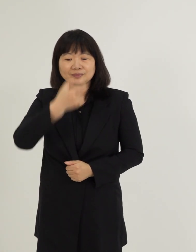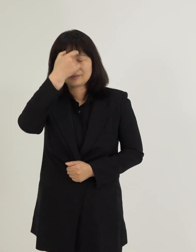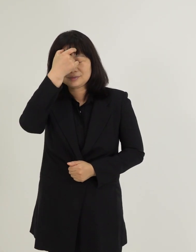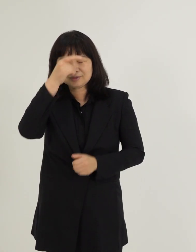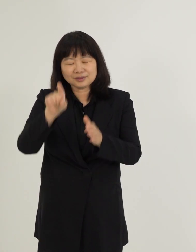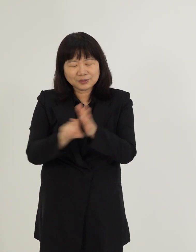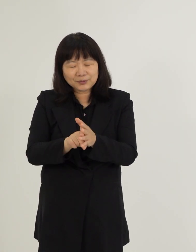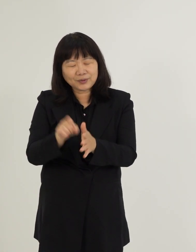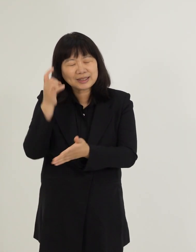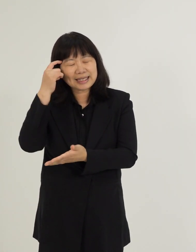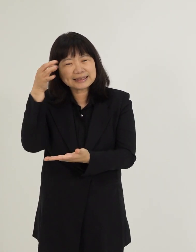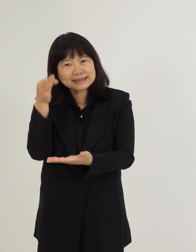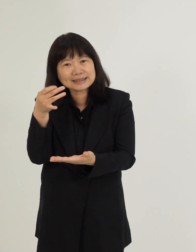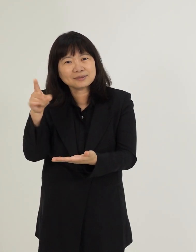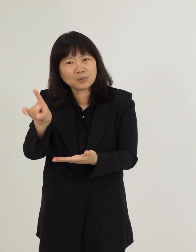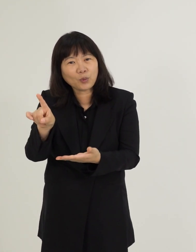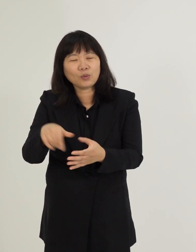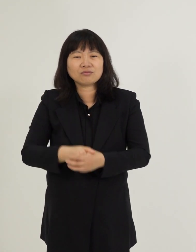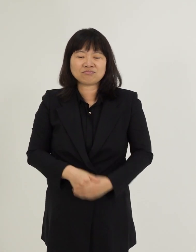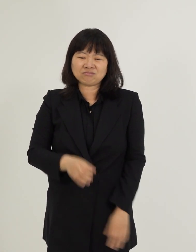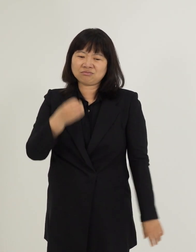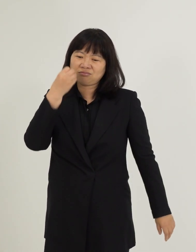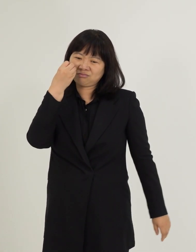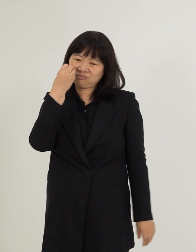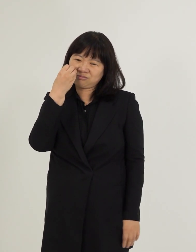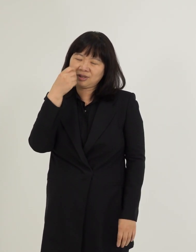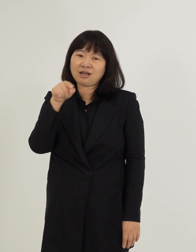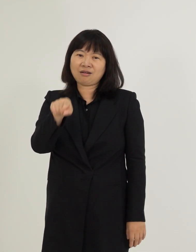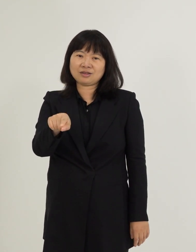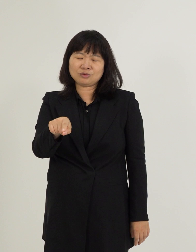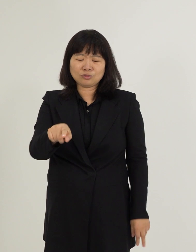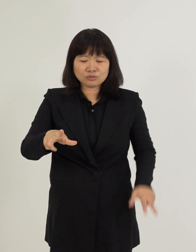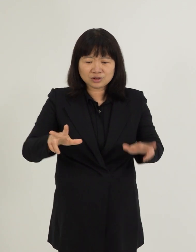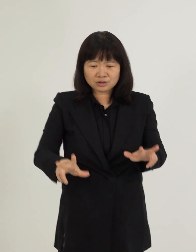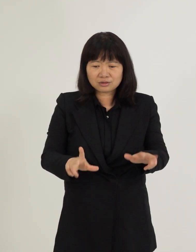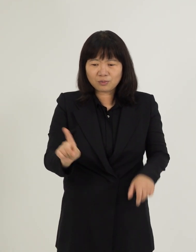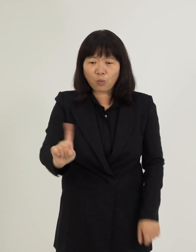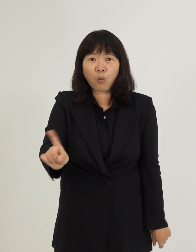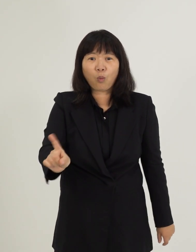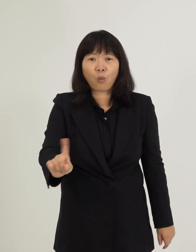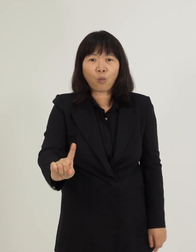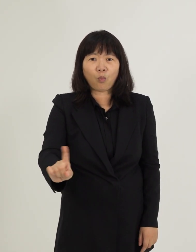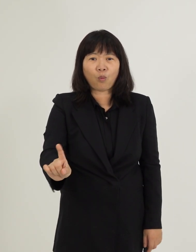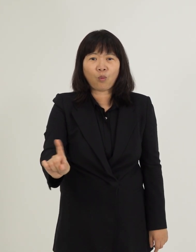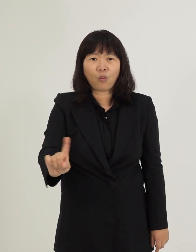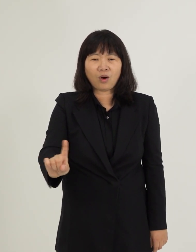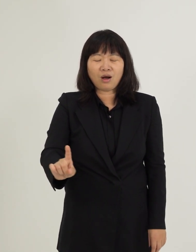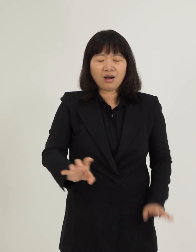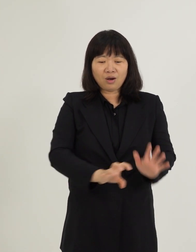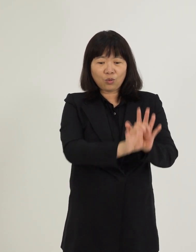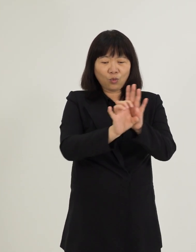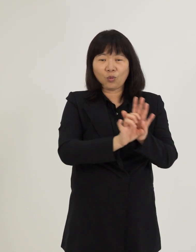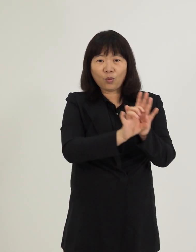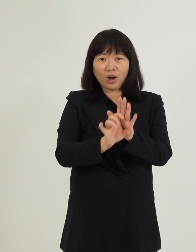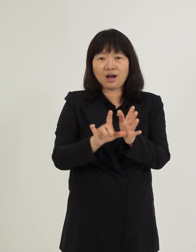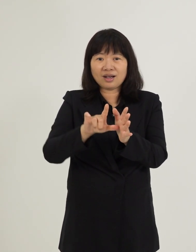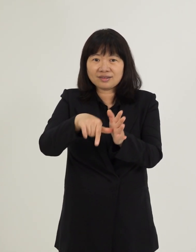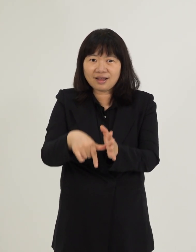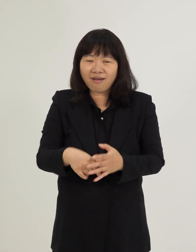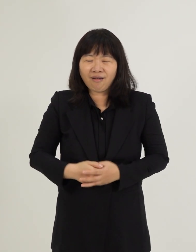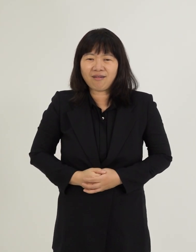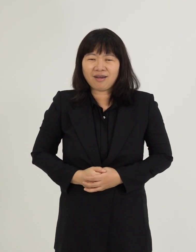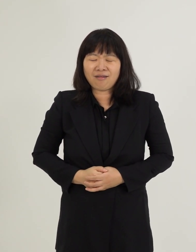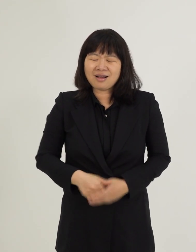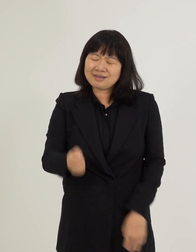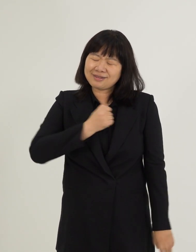기독교의 가치는 이상한 것들. 뭐 하는 거야? 이 코로나 시대에 안